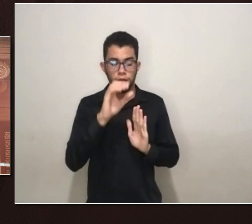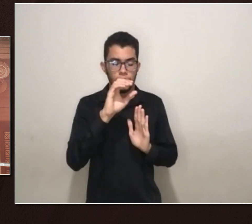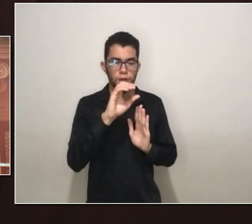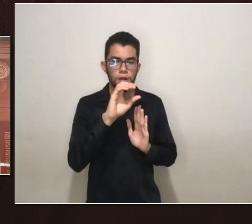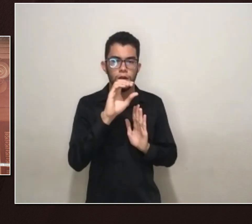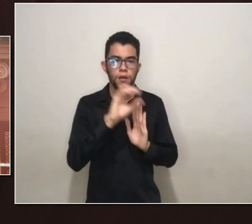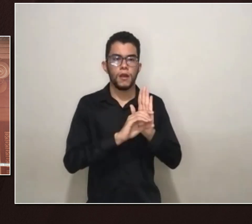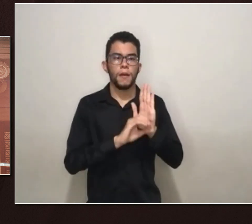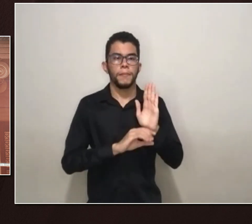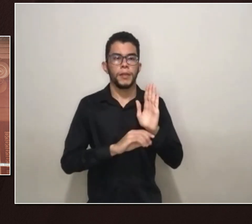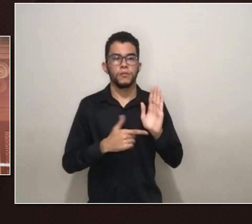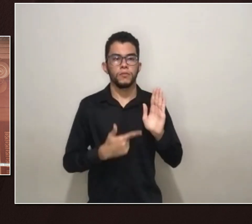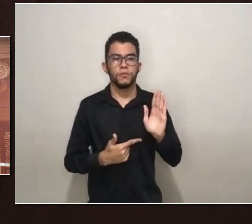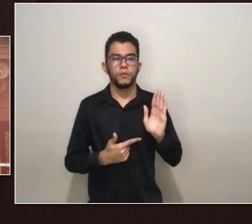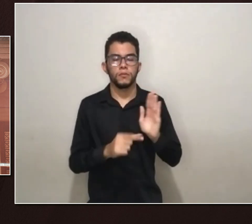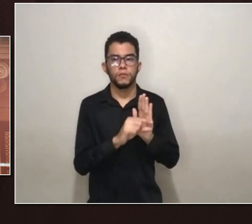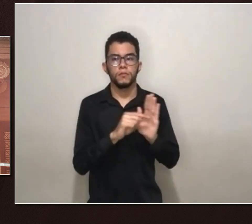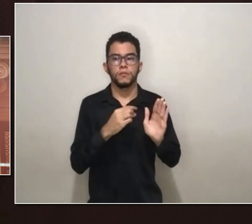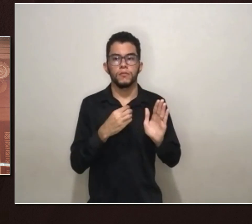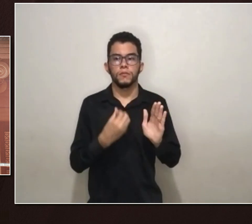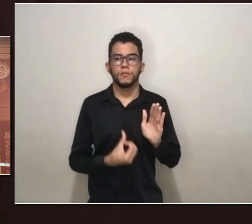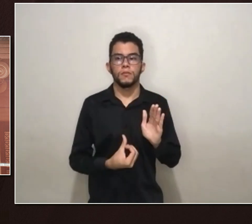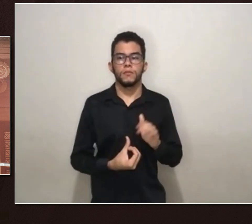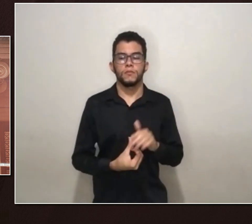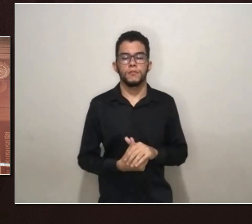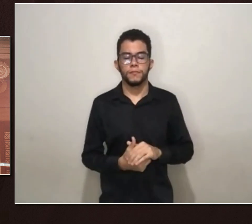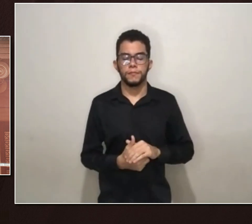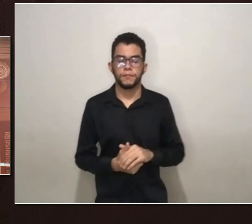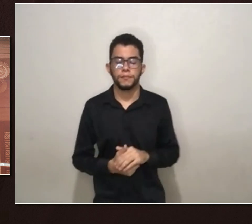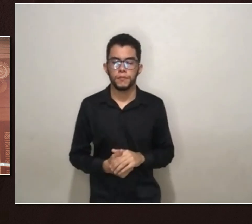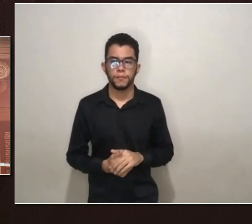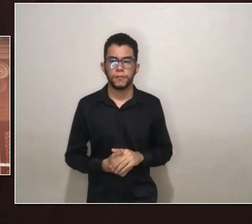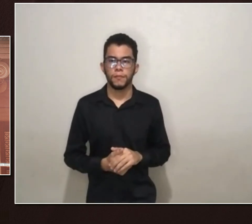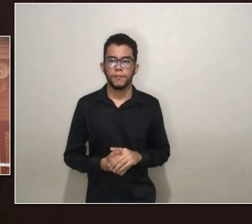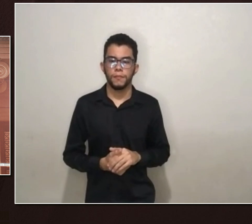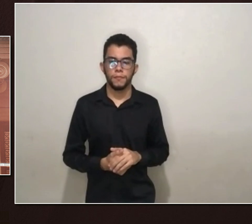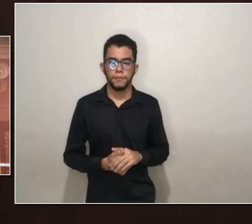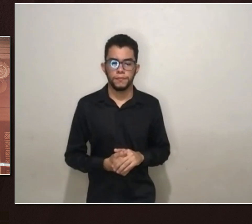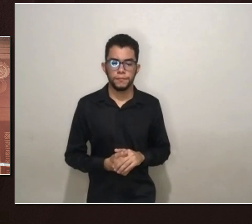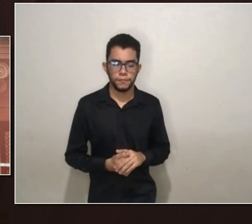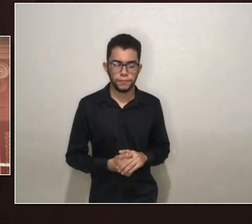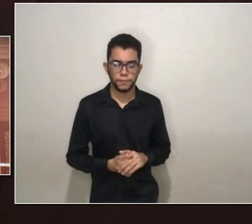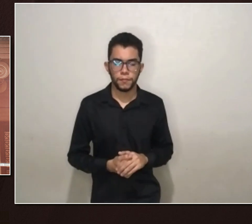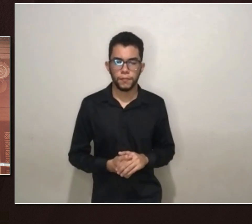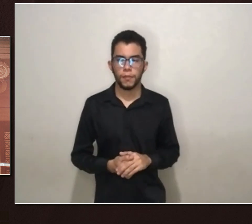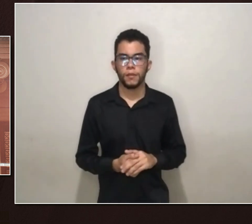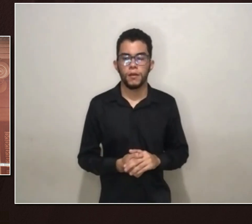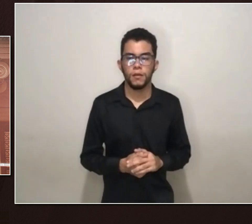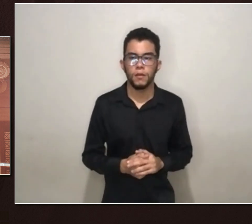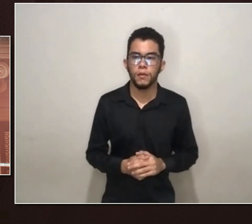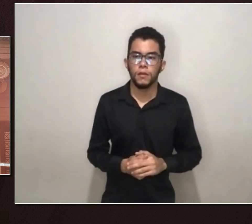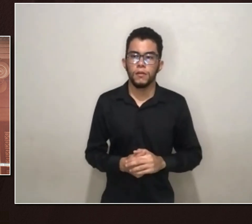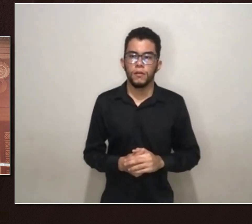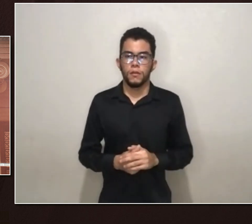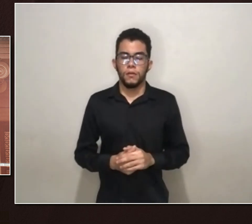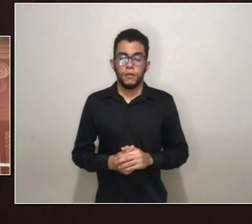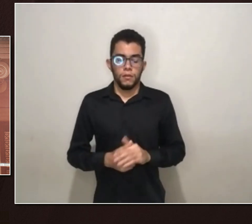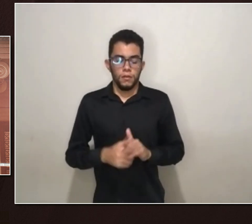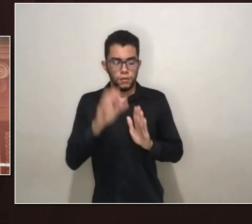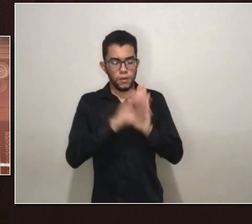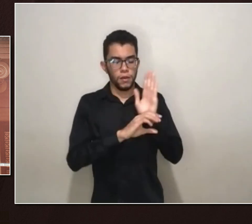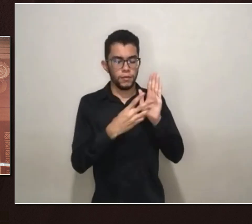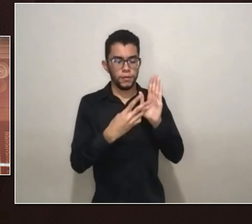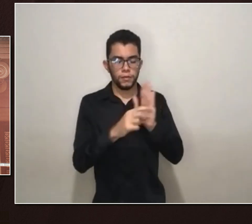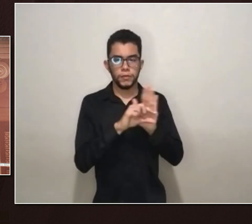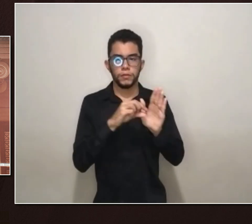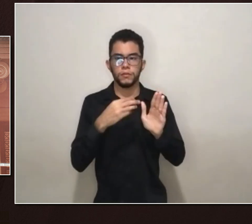2, 6, né? Tens contudo a teu favor que odeias as obras dos nicolaítas, as quais eu também